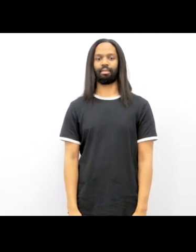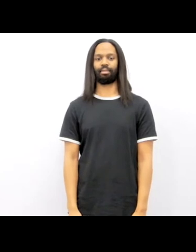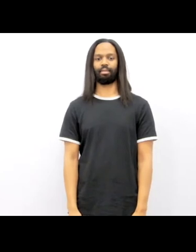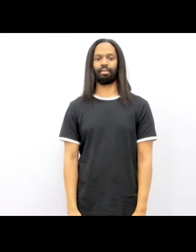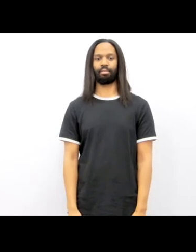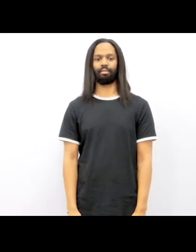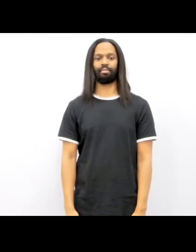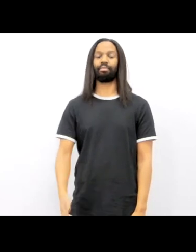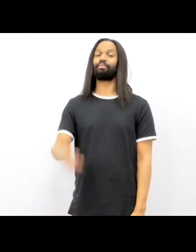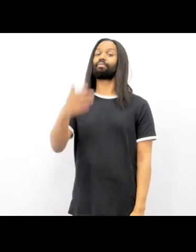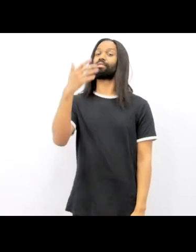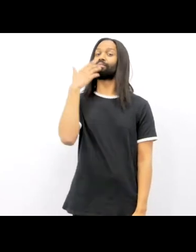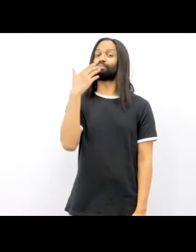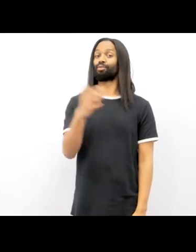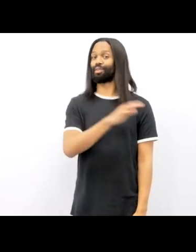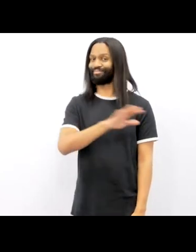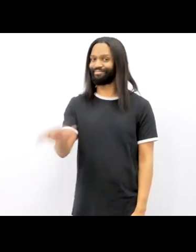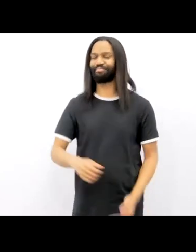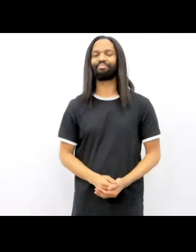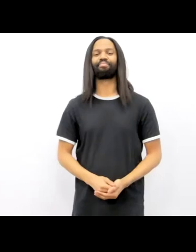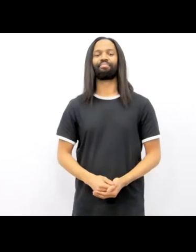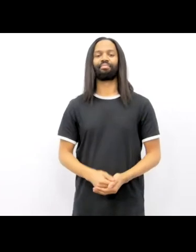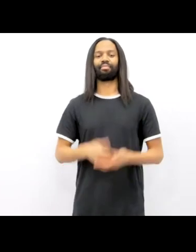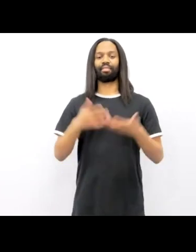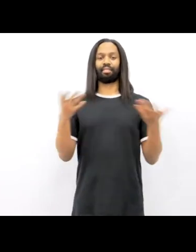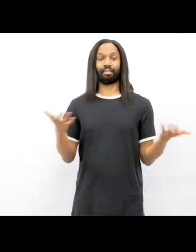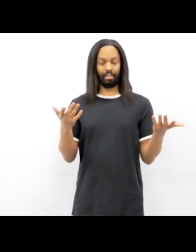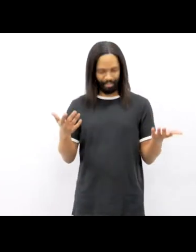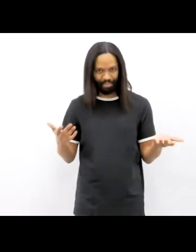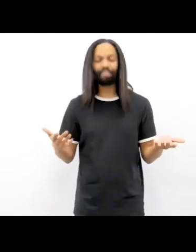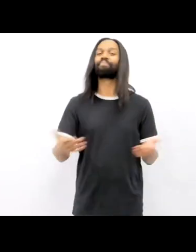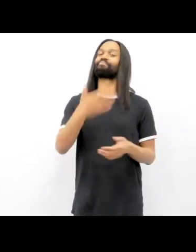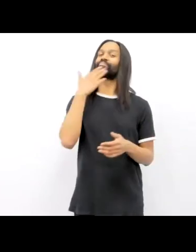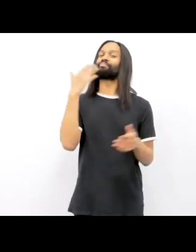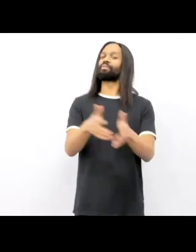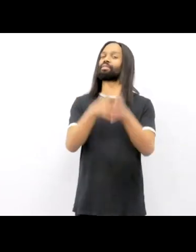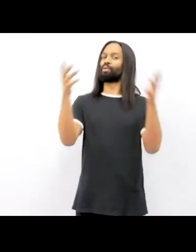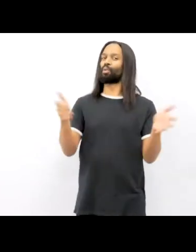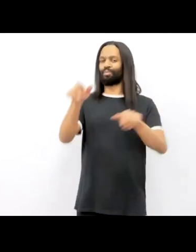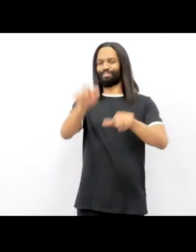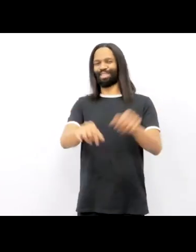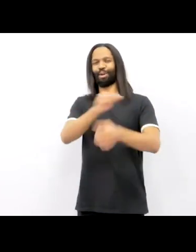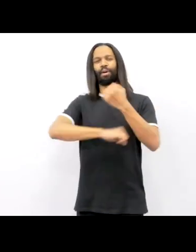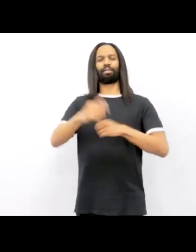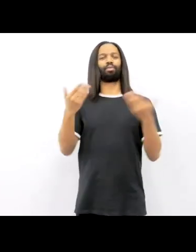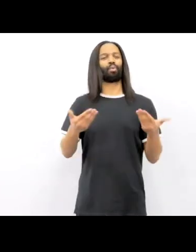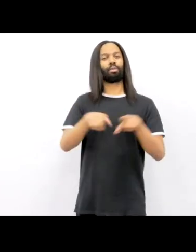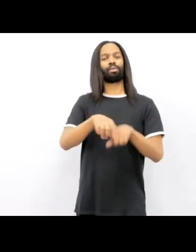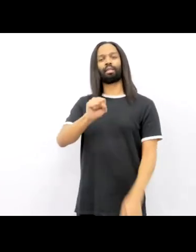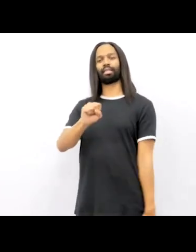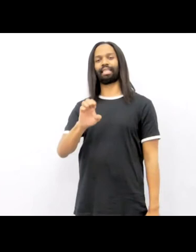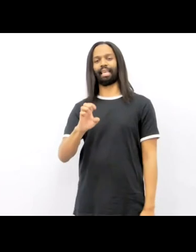Bonsoir à tous. Je vais tout de suite mettre… Donc, merci beaucoup aux organisateurs et à Sébastien pour cette